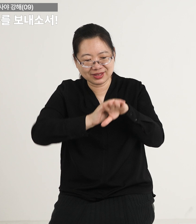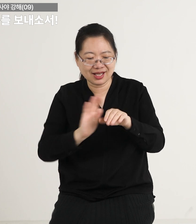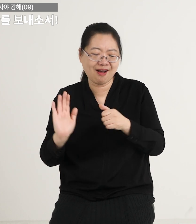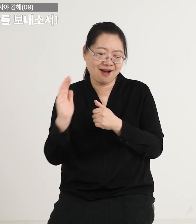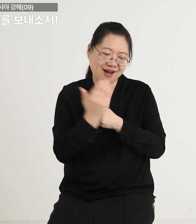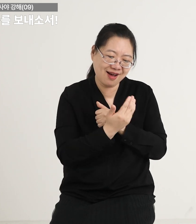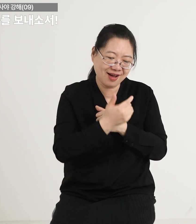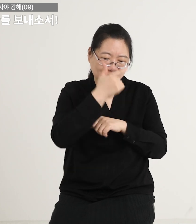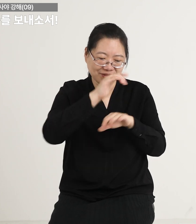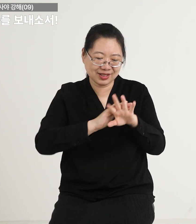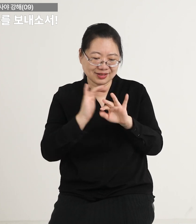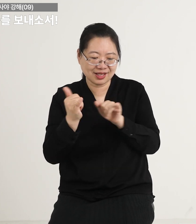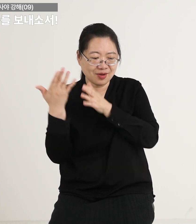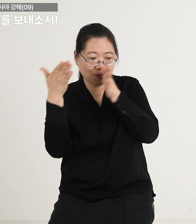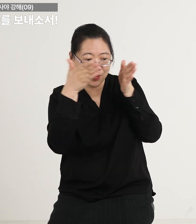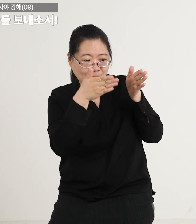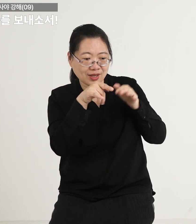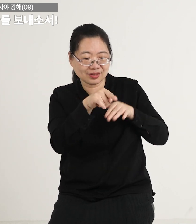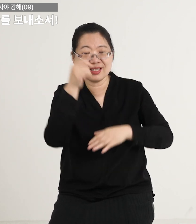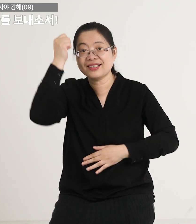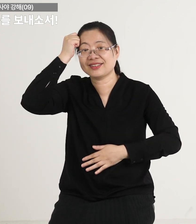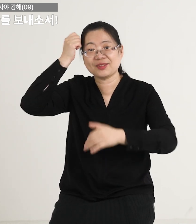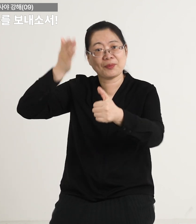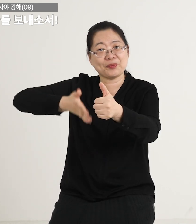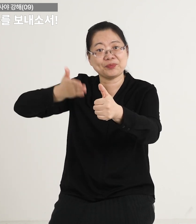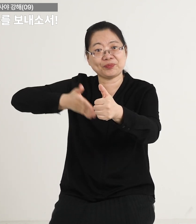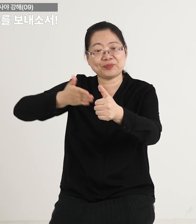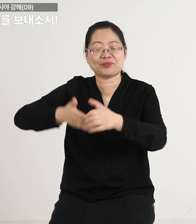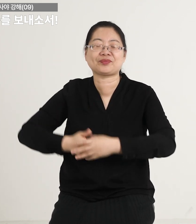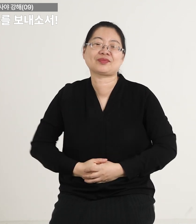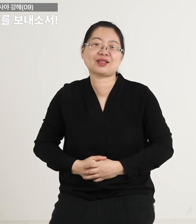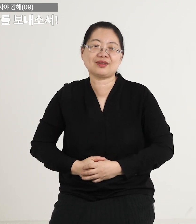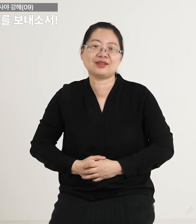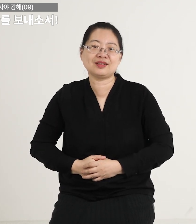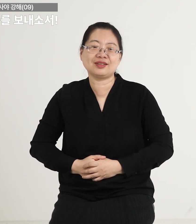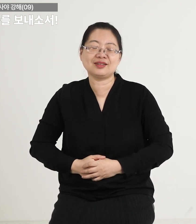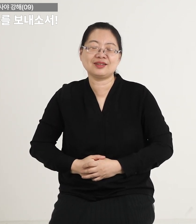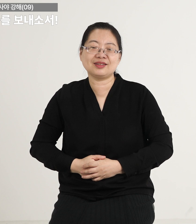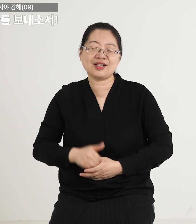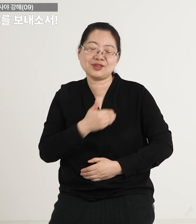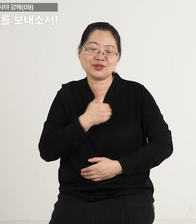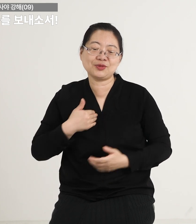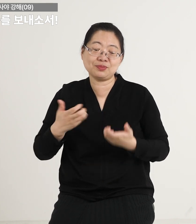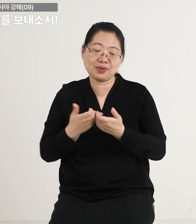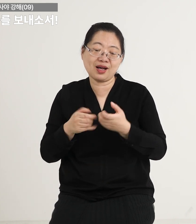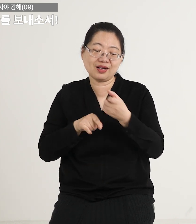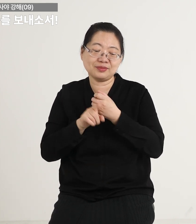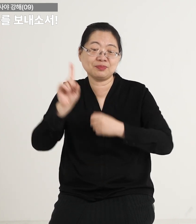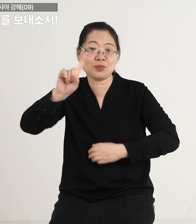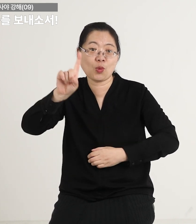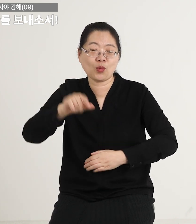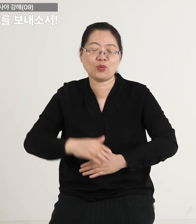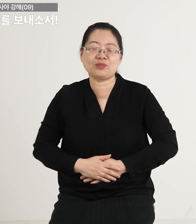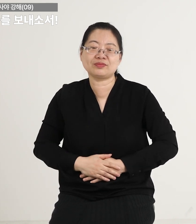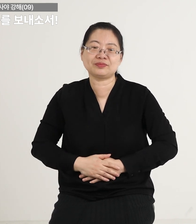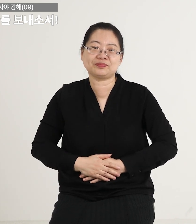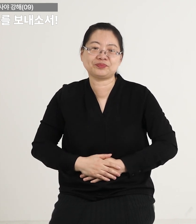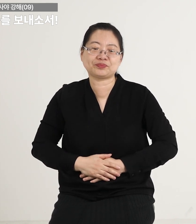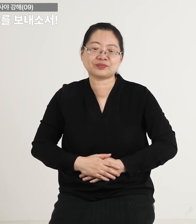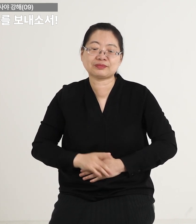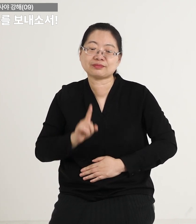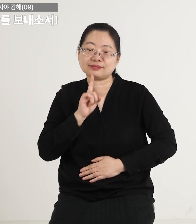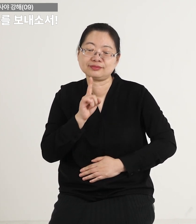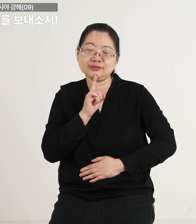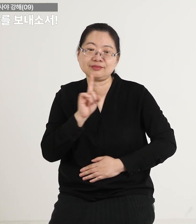예배자를 주목하신다는 사실을 기억하시기 바랍니다. 그리고 여기 충만이라는 의미가 뭐예요? 이